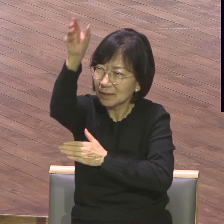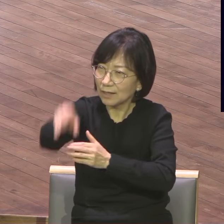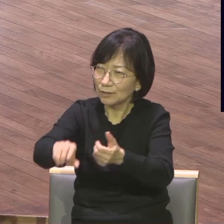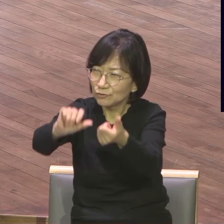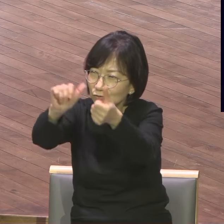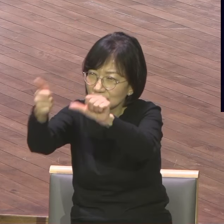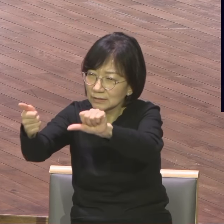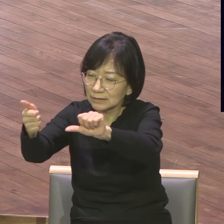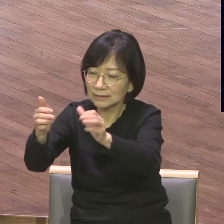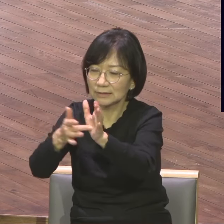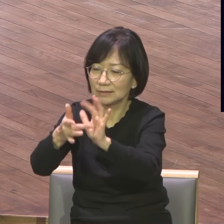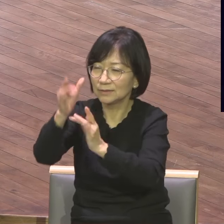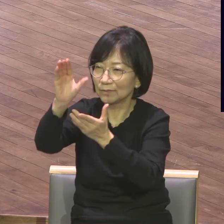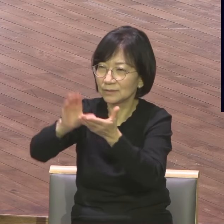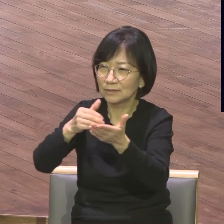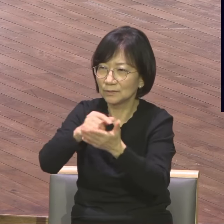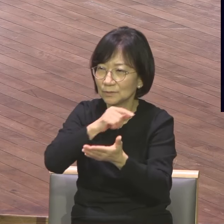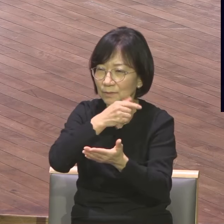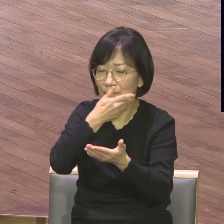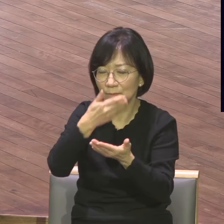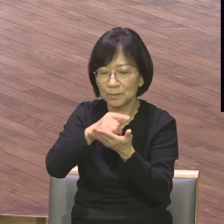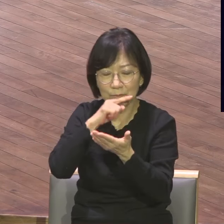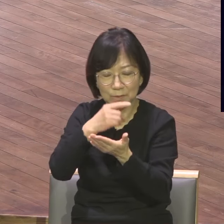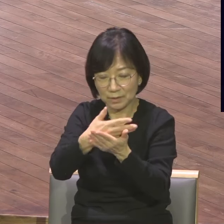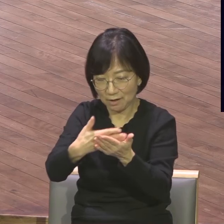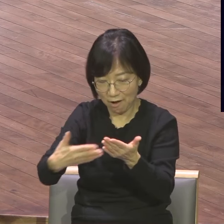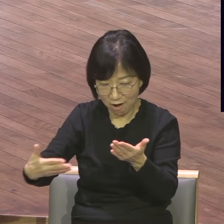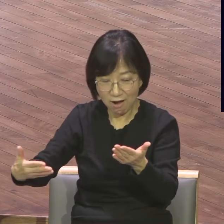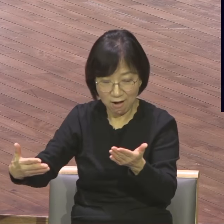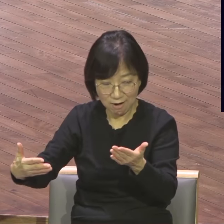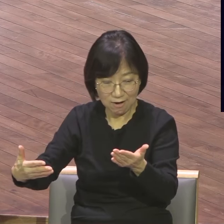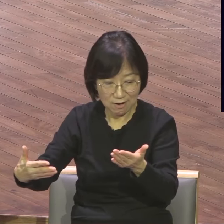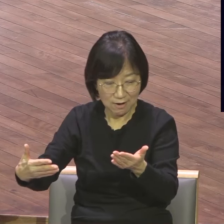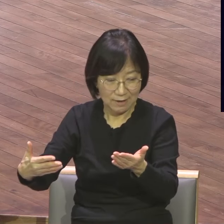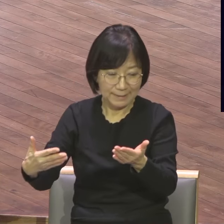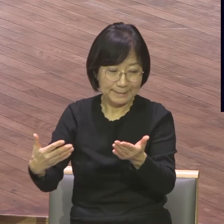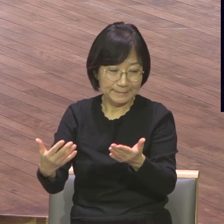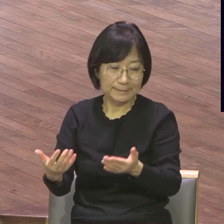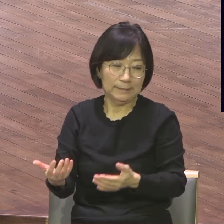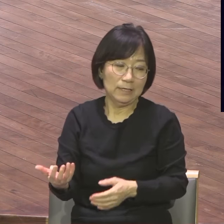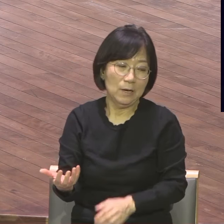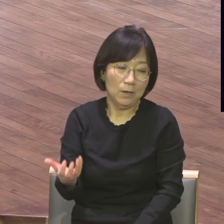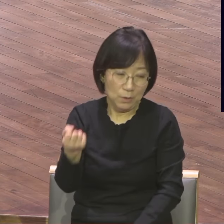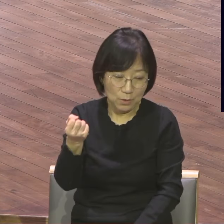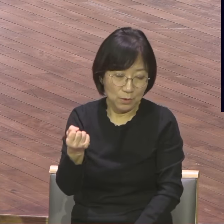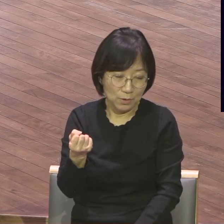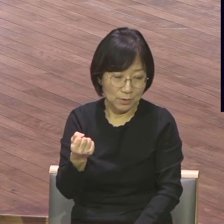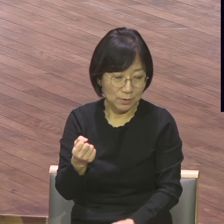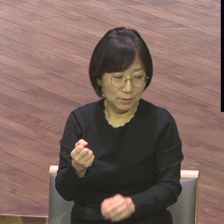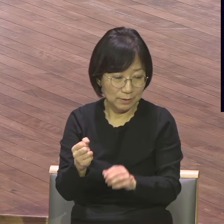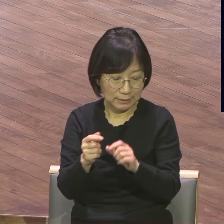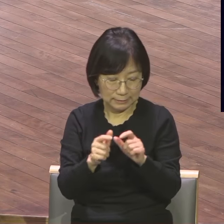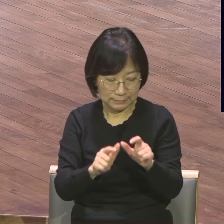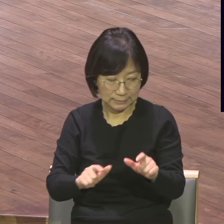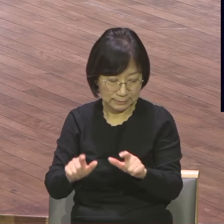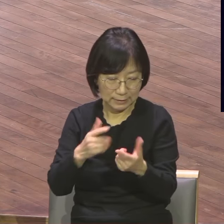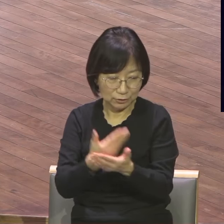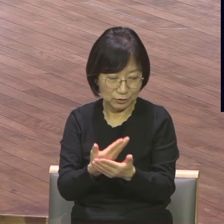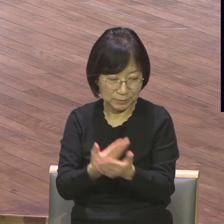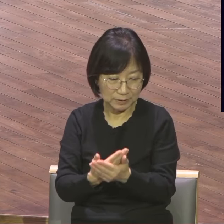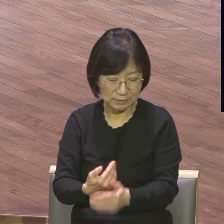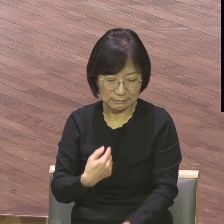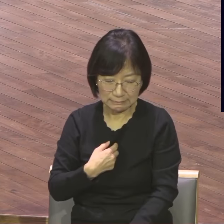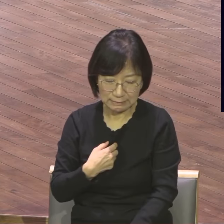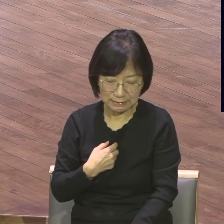예수 그리스도의 보혈의 피를 이 시간에 음미하면서 하나님 감사합니다. 벌레만도 못한